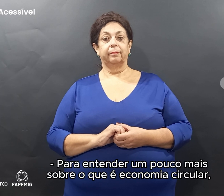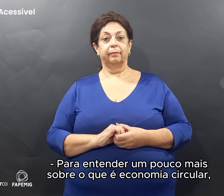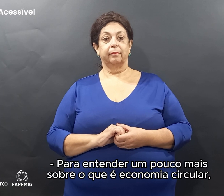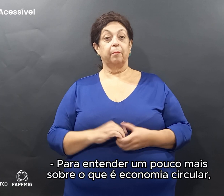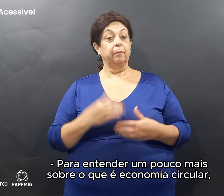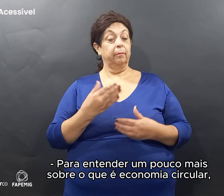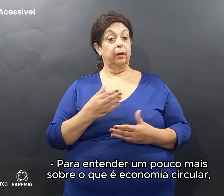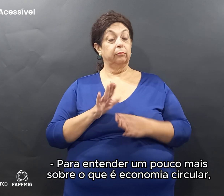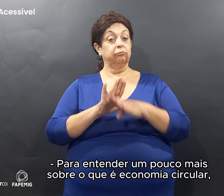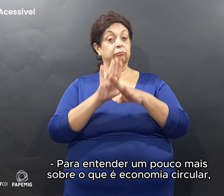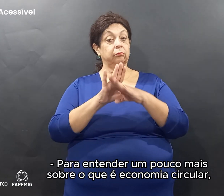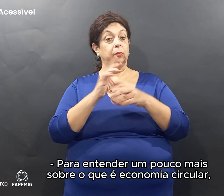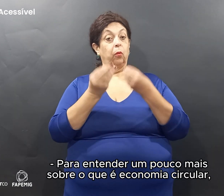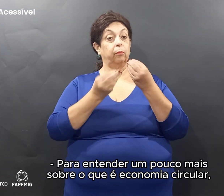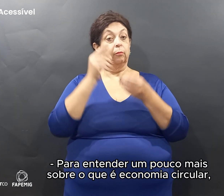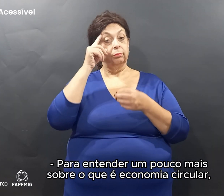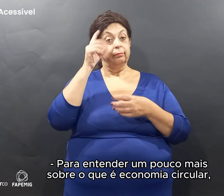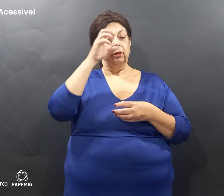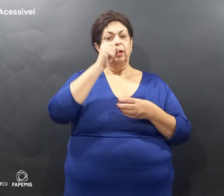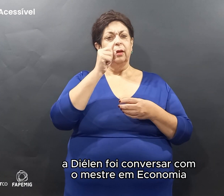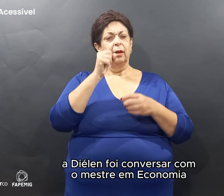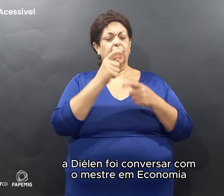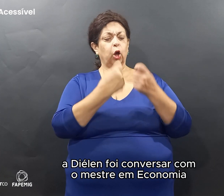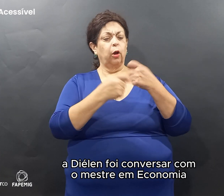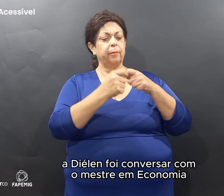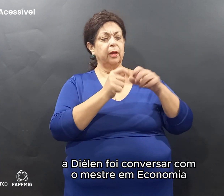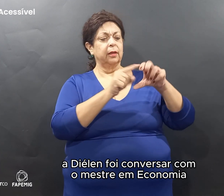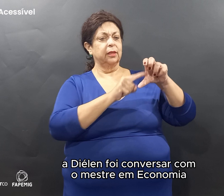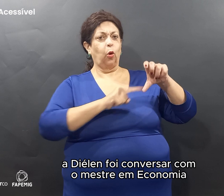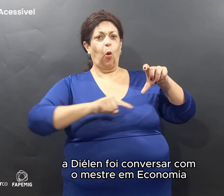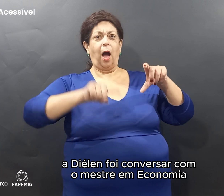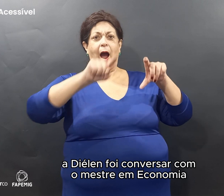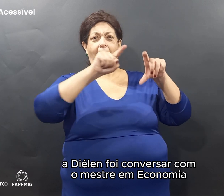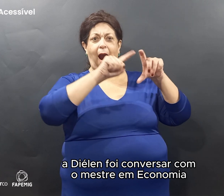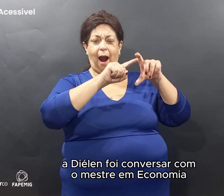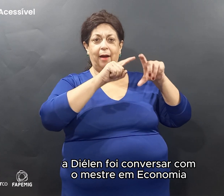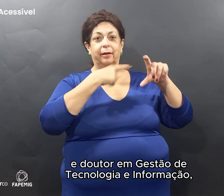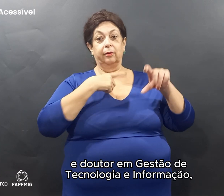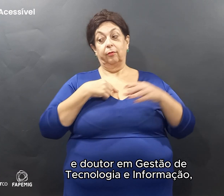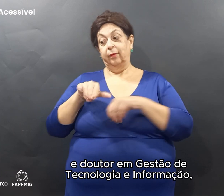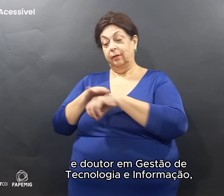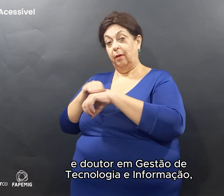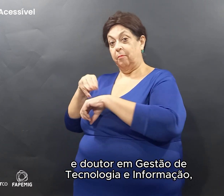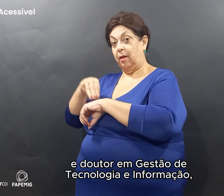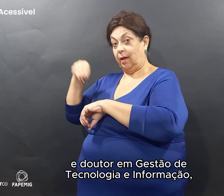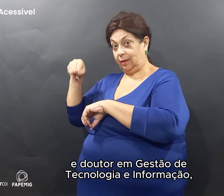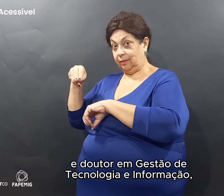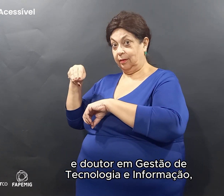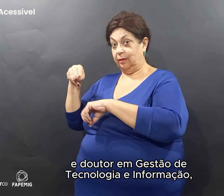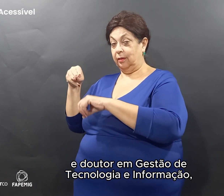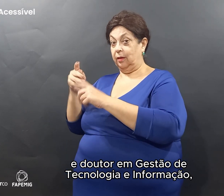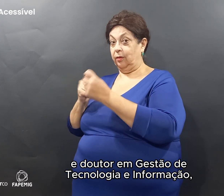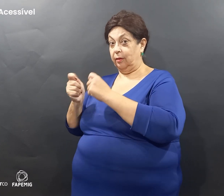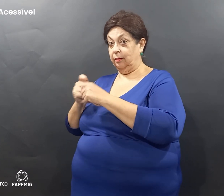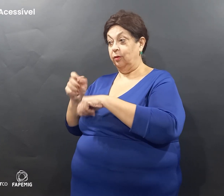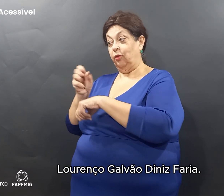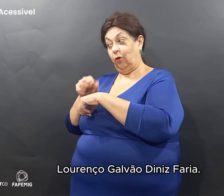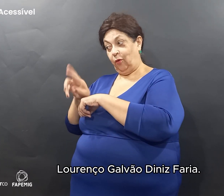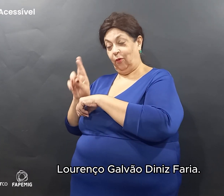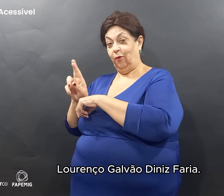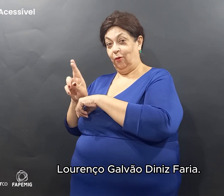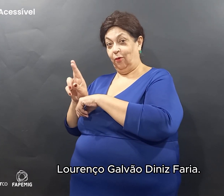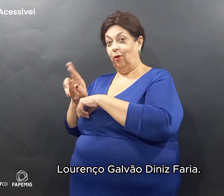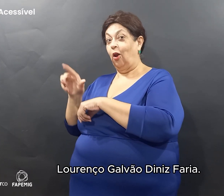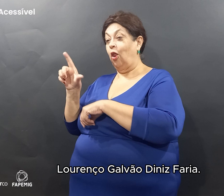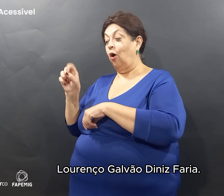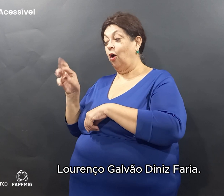Para entender um pouco mais sobre o que é economia circular, a Dielen foi conversar com o mestre em Economia e doutor em Gestão de Tecnologia e Informação,